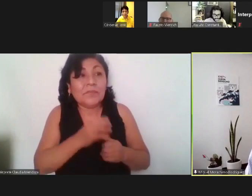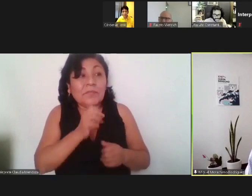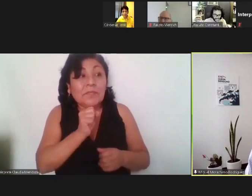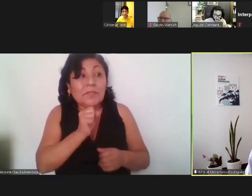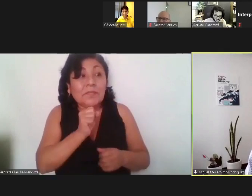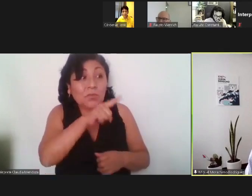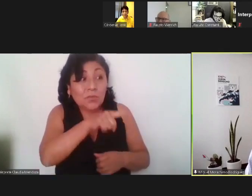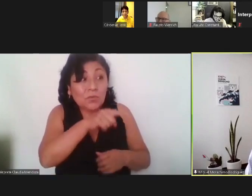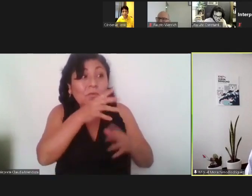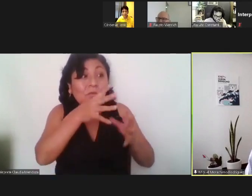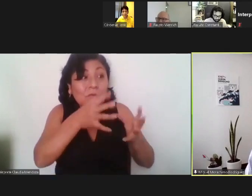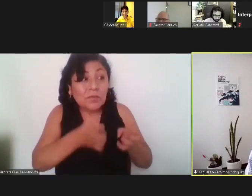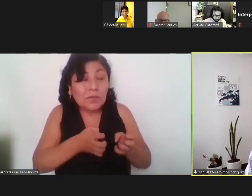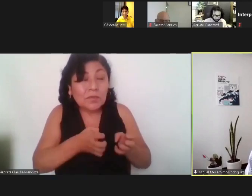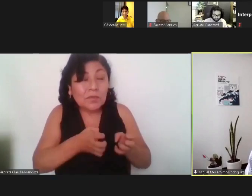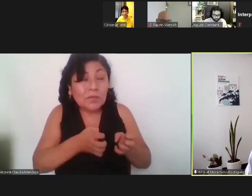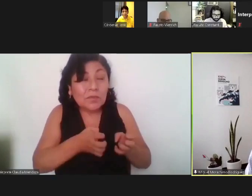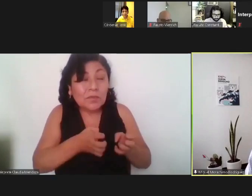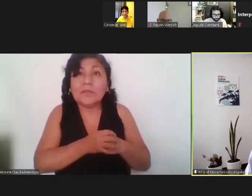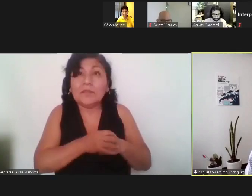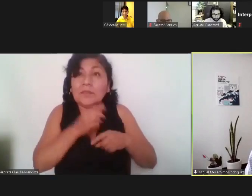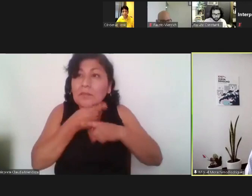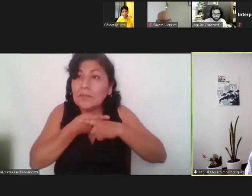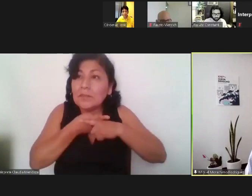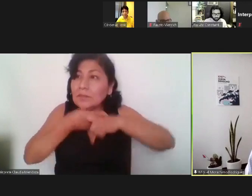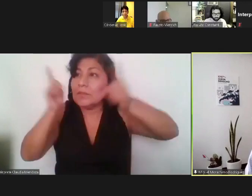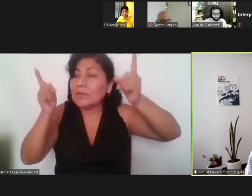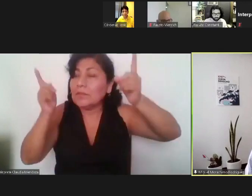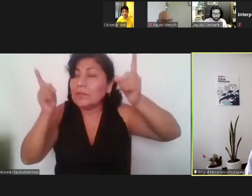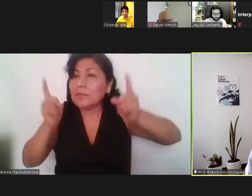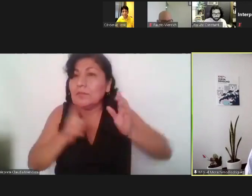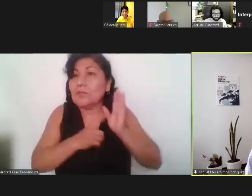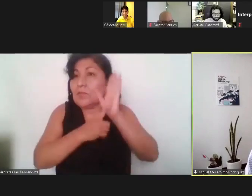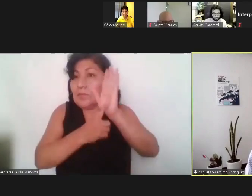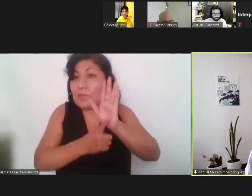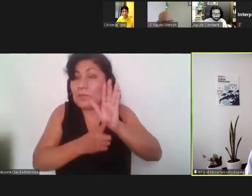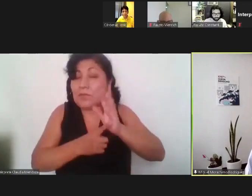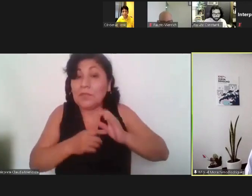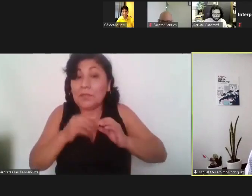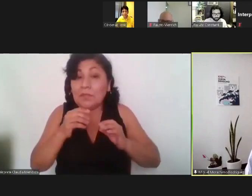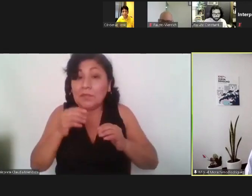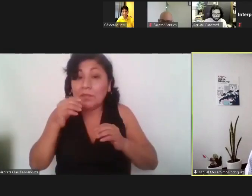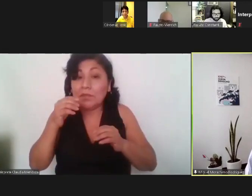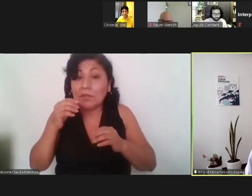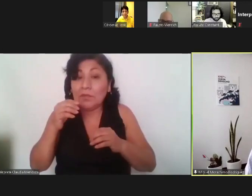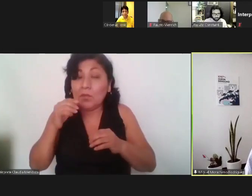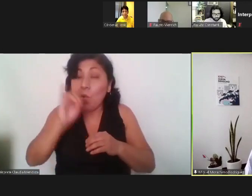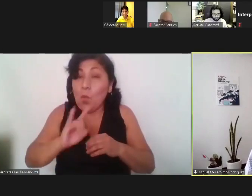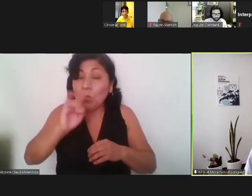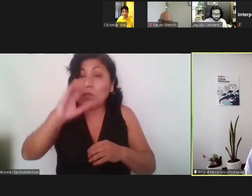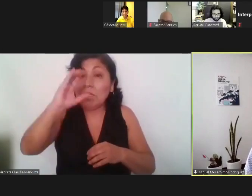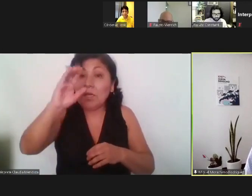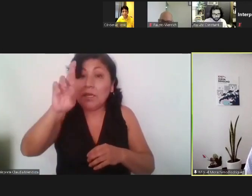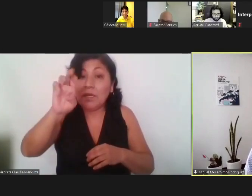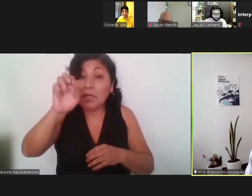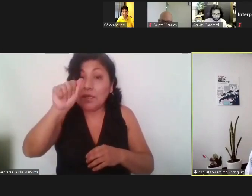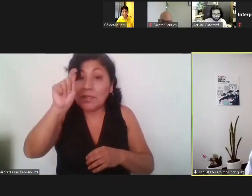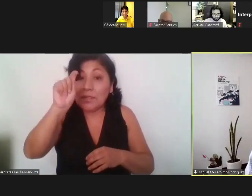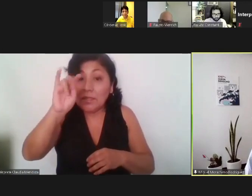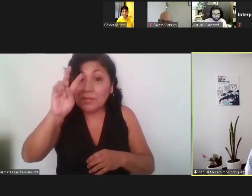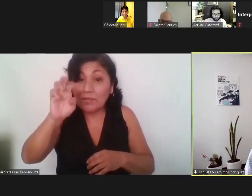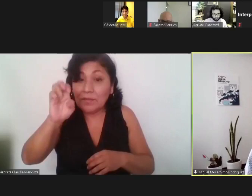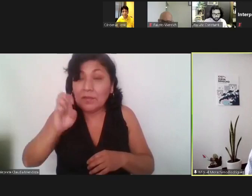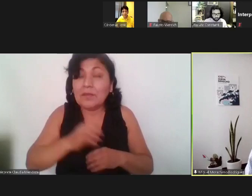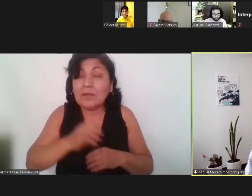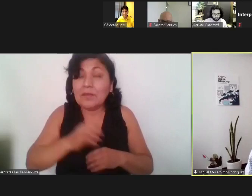obra bajo Creative Commons, lo que hace significa que las personas que compren la película la están accediendo a la película bajo los